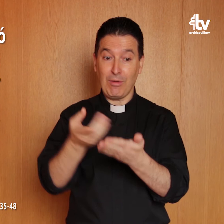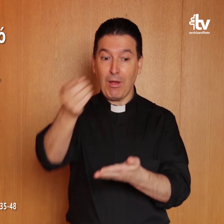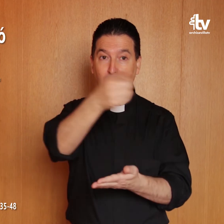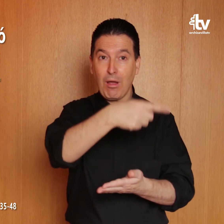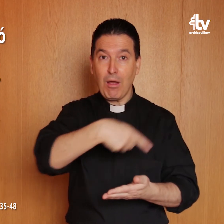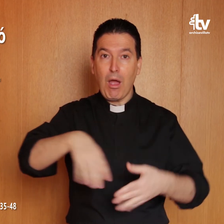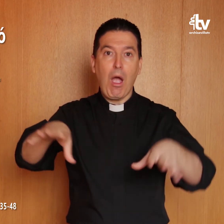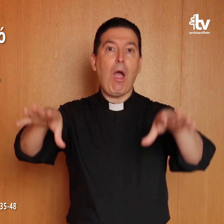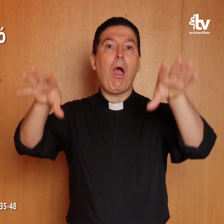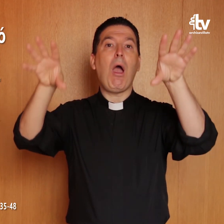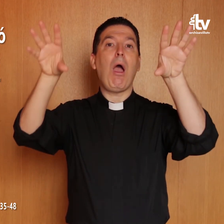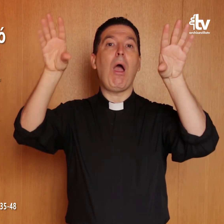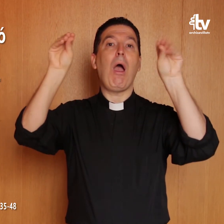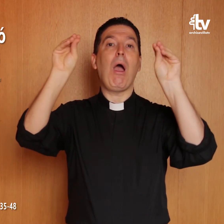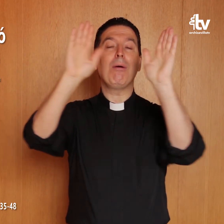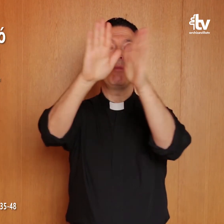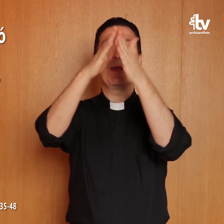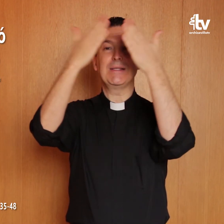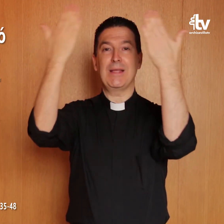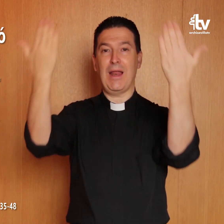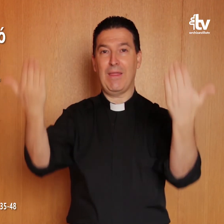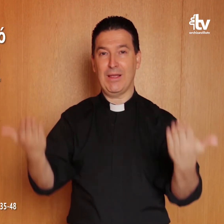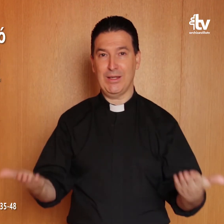entendimiento para comprender las escrituras.